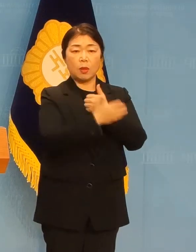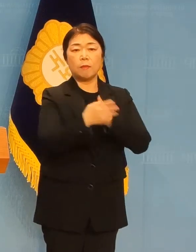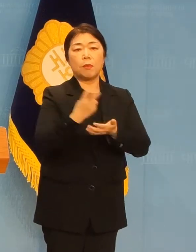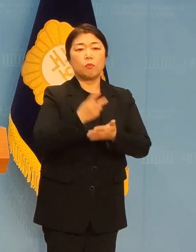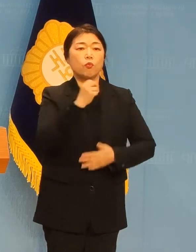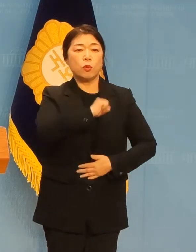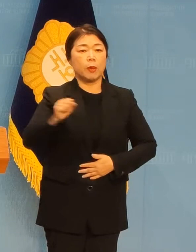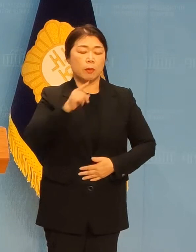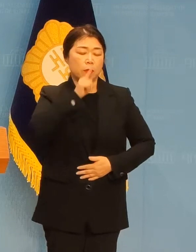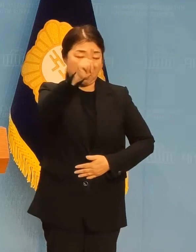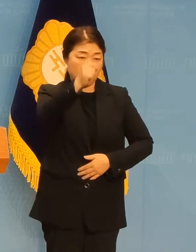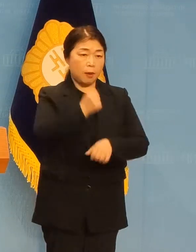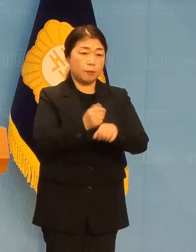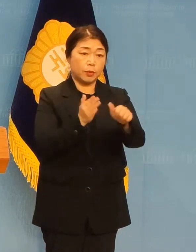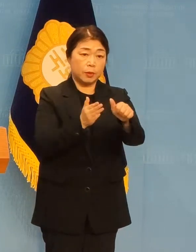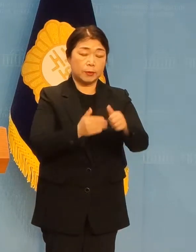거십시오.